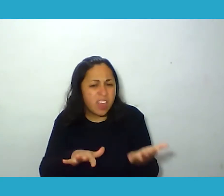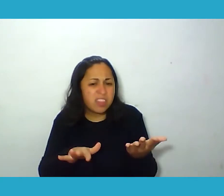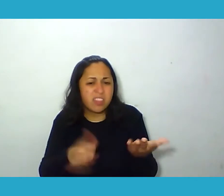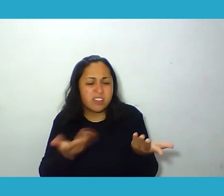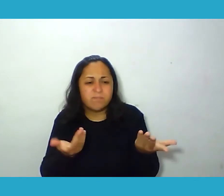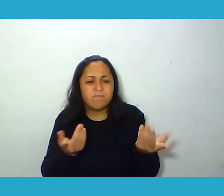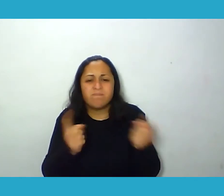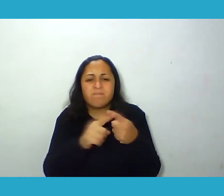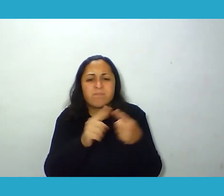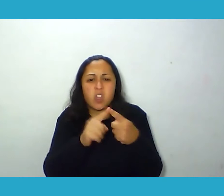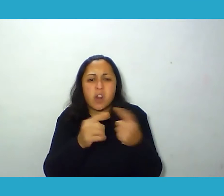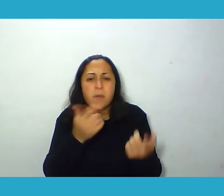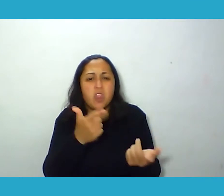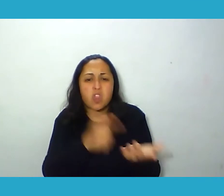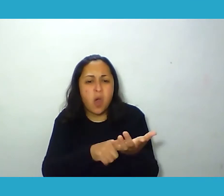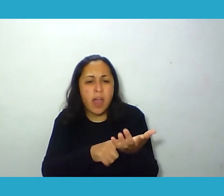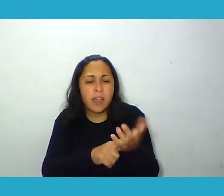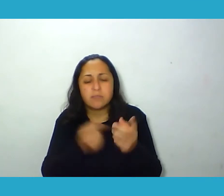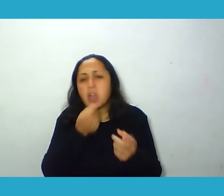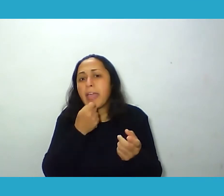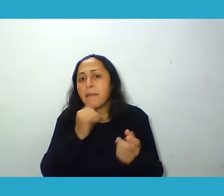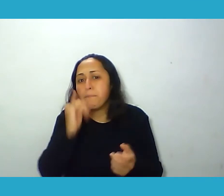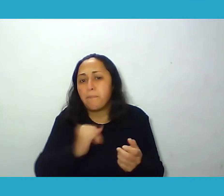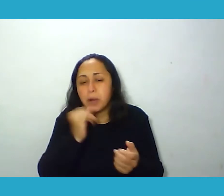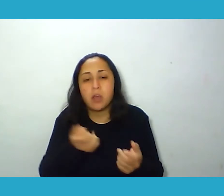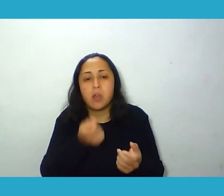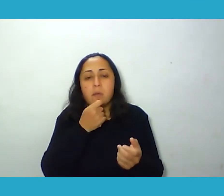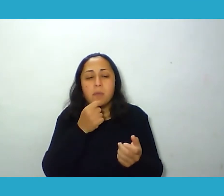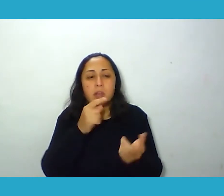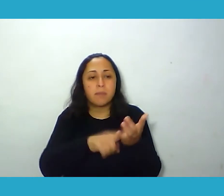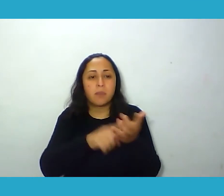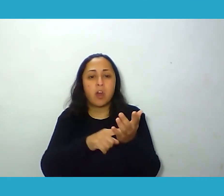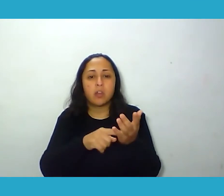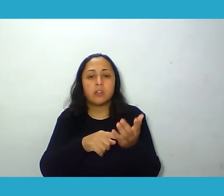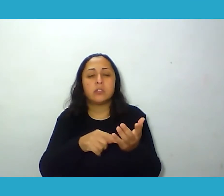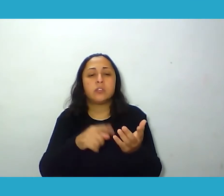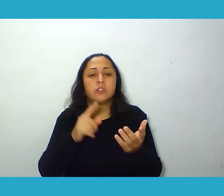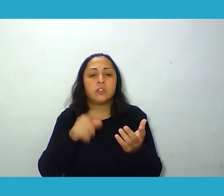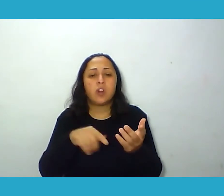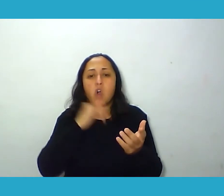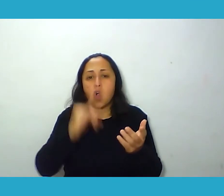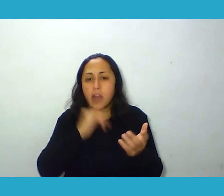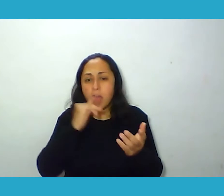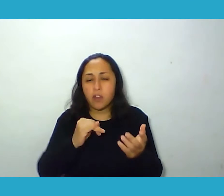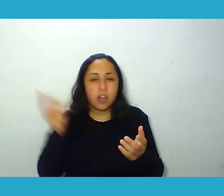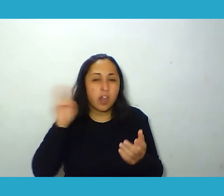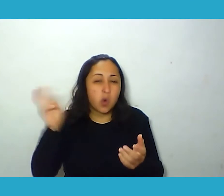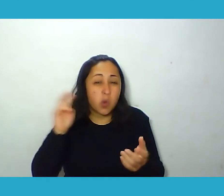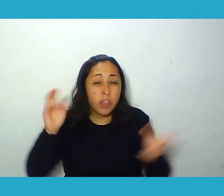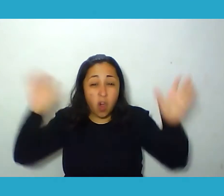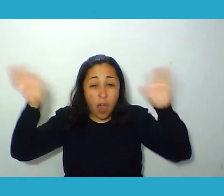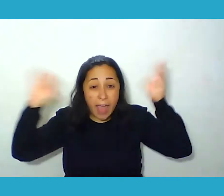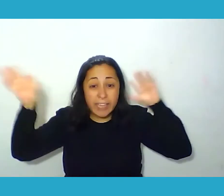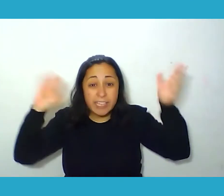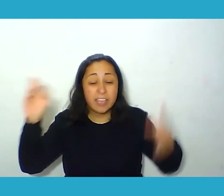cosas no tienen correspondencia y cita algunos. Matriz 10. Instalación de obradores con ruido del